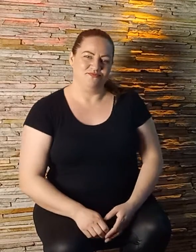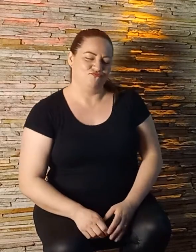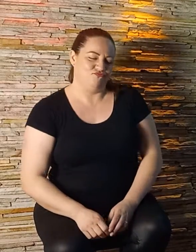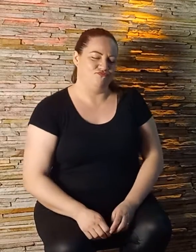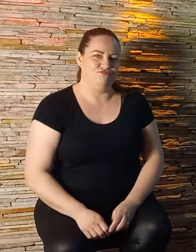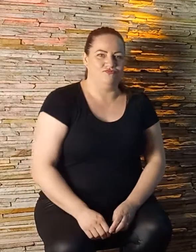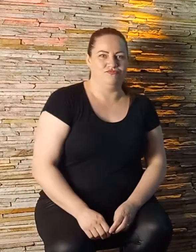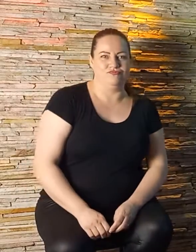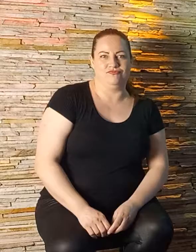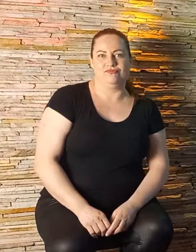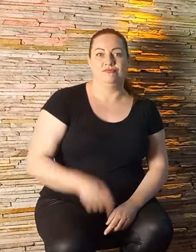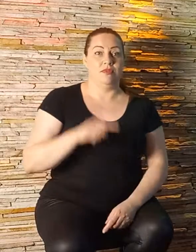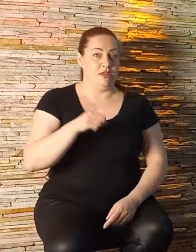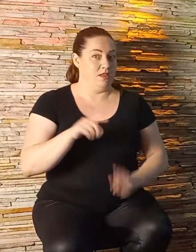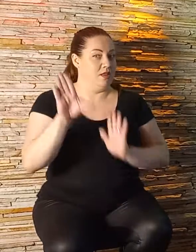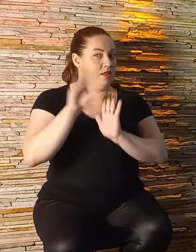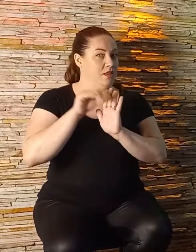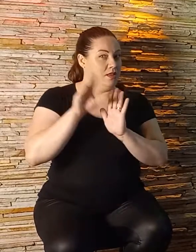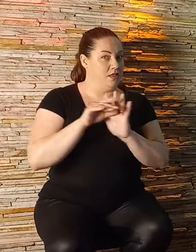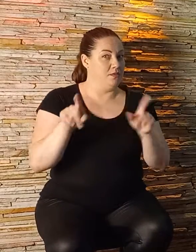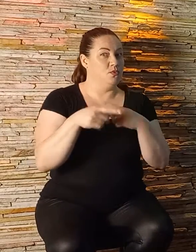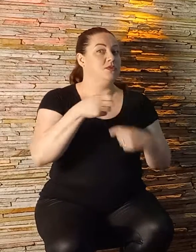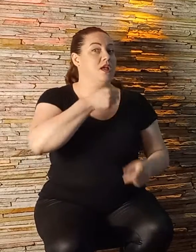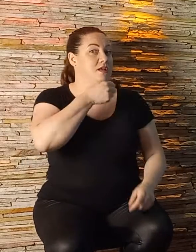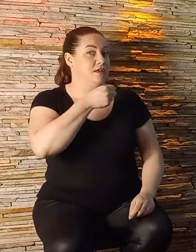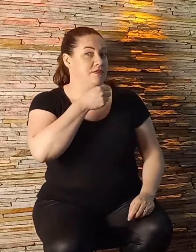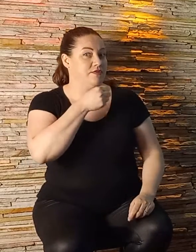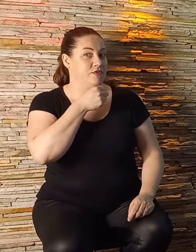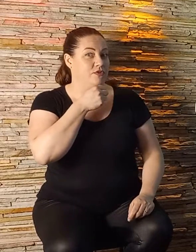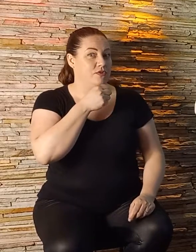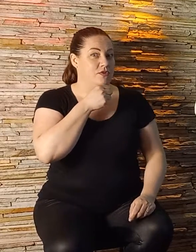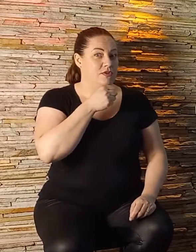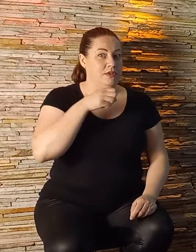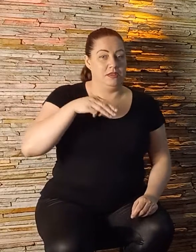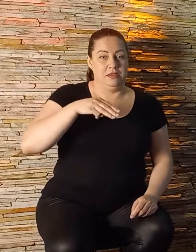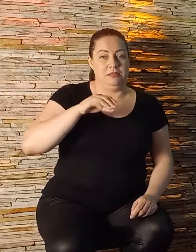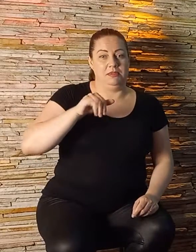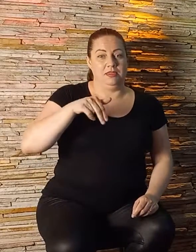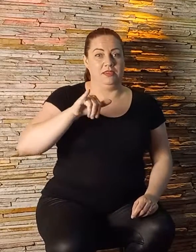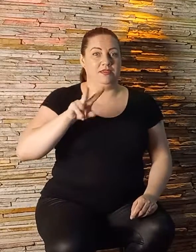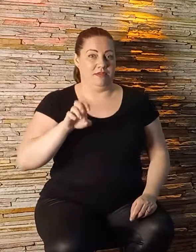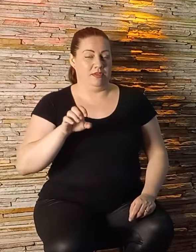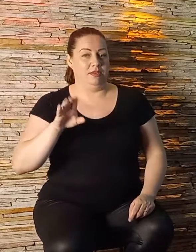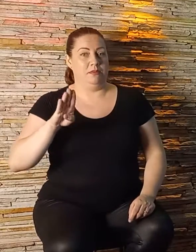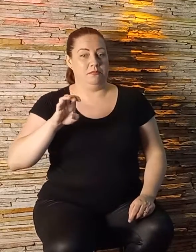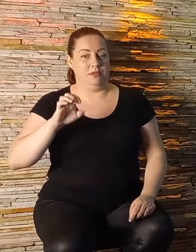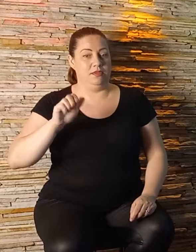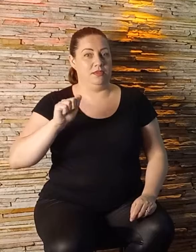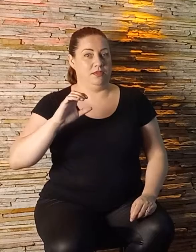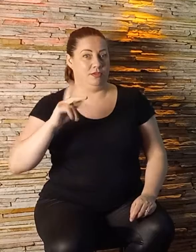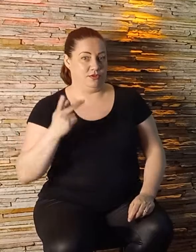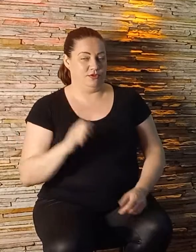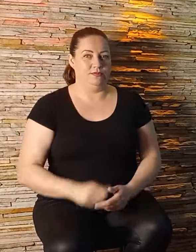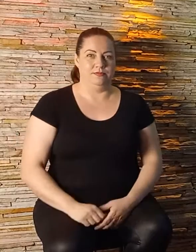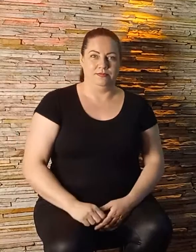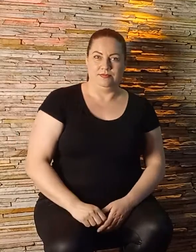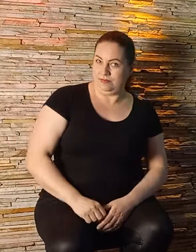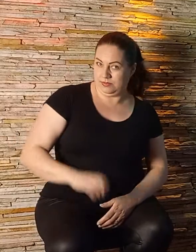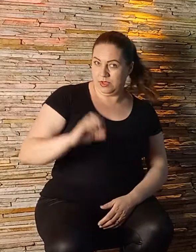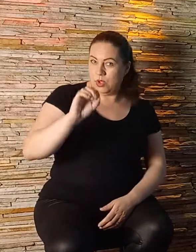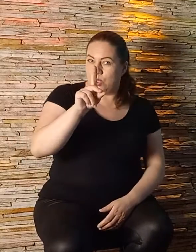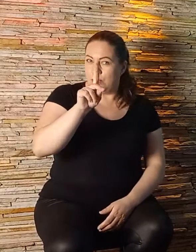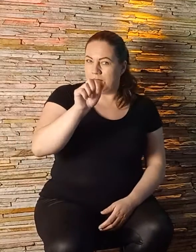quem faz a captação nesse som da minha voz e Victor vozes foi me livre também Opala